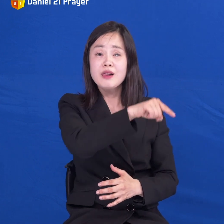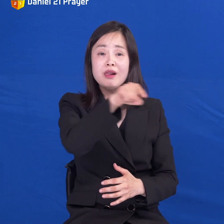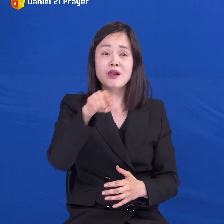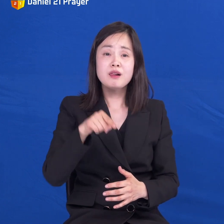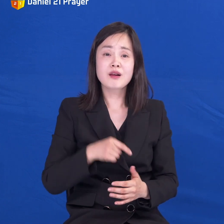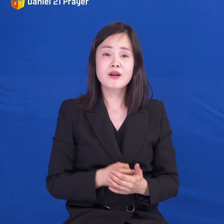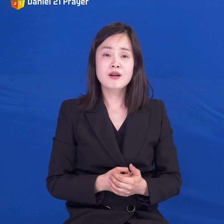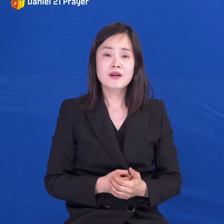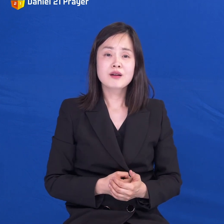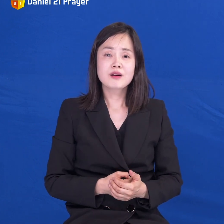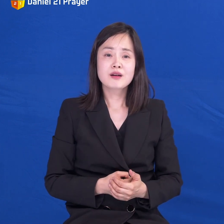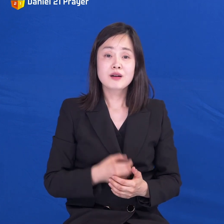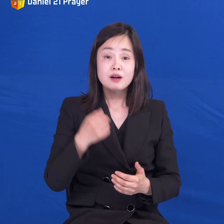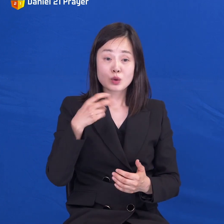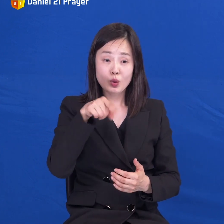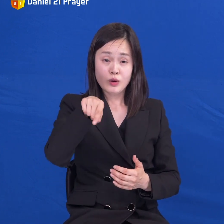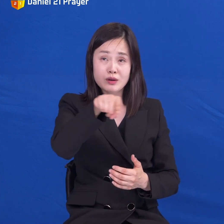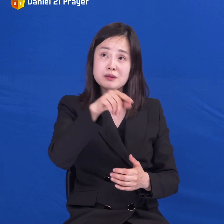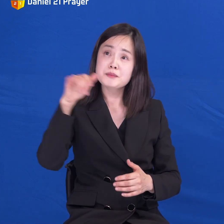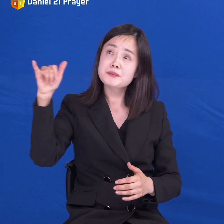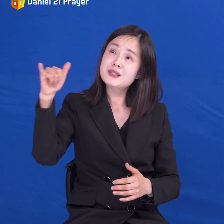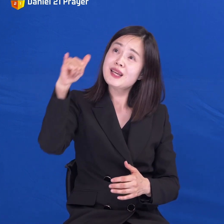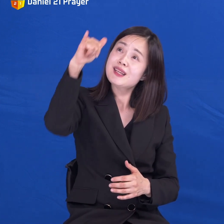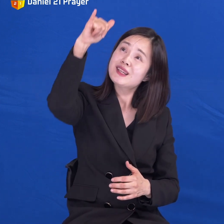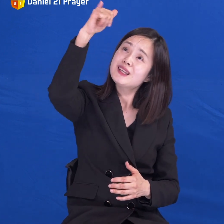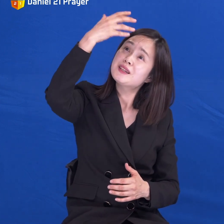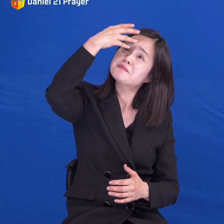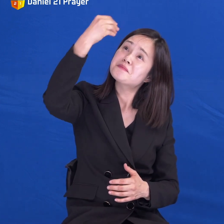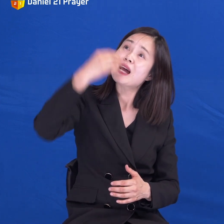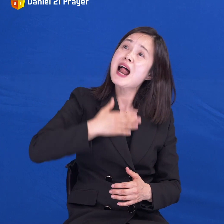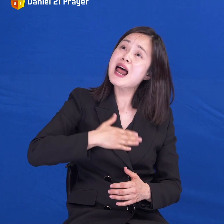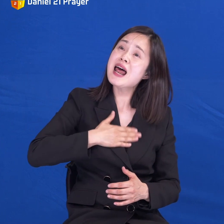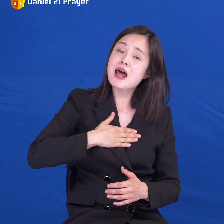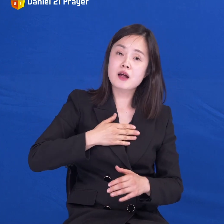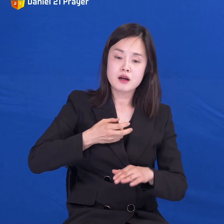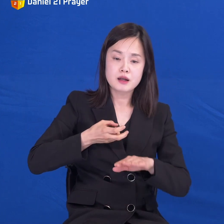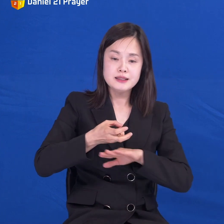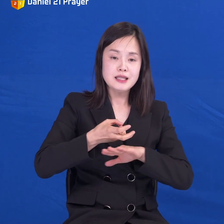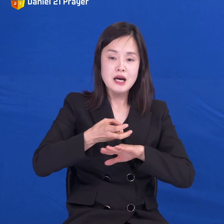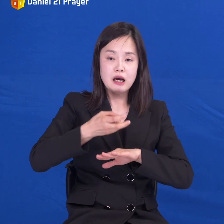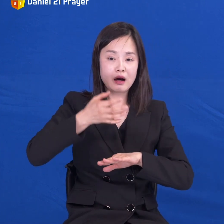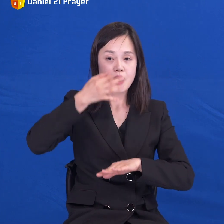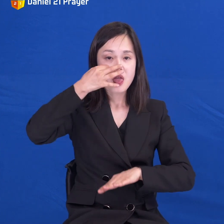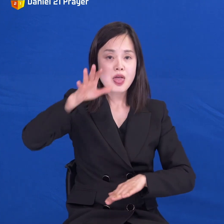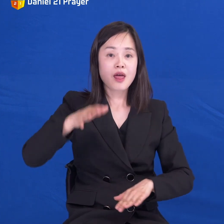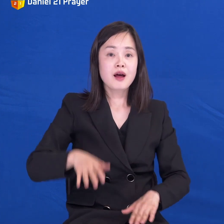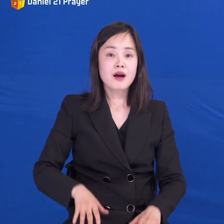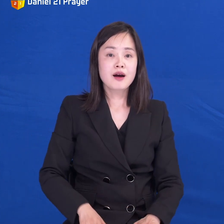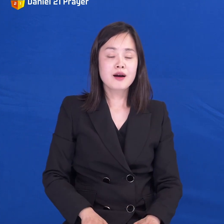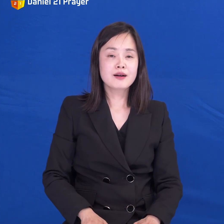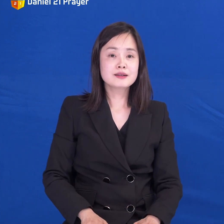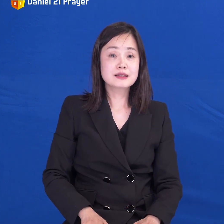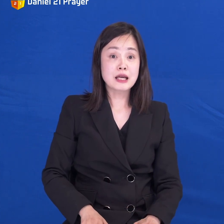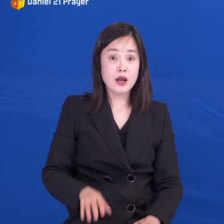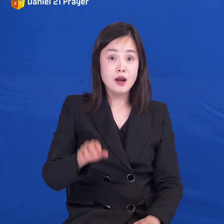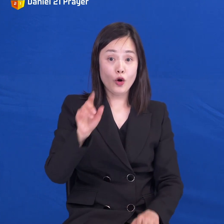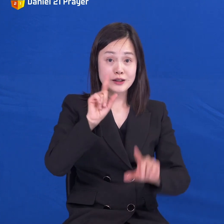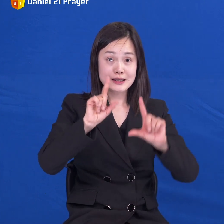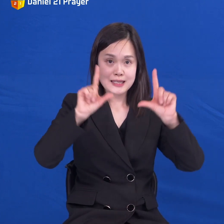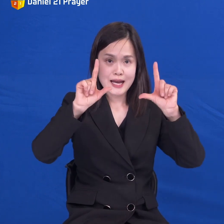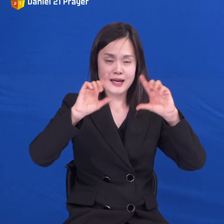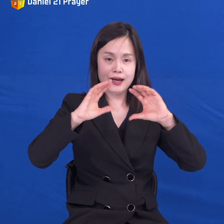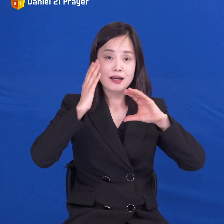그렇게 깊은 마을이에요. 천국을 가리키는데 그때 마치 비행기가 하늘을 날아가는 거예요. 그때